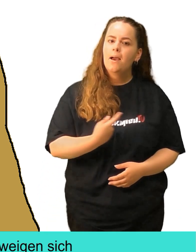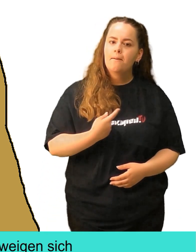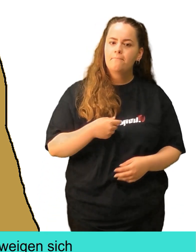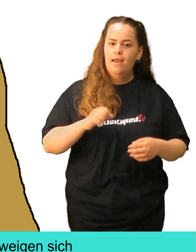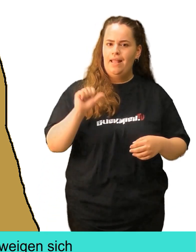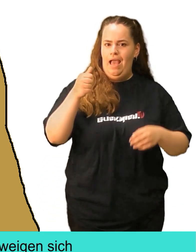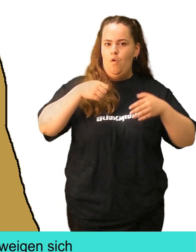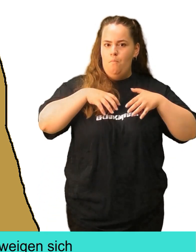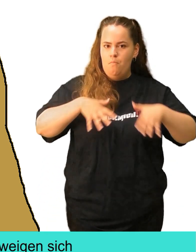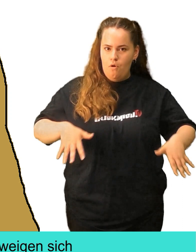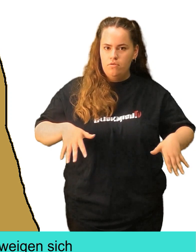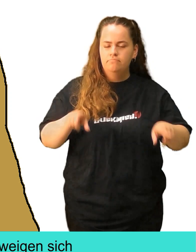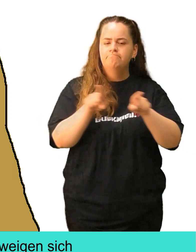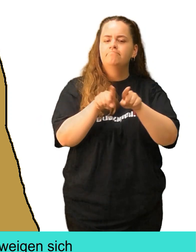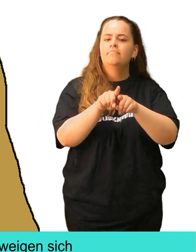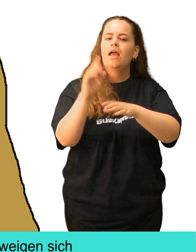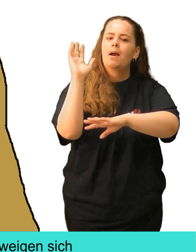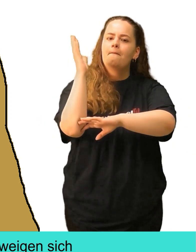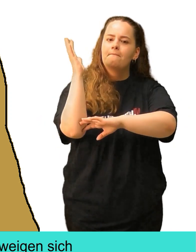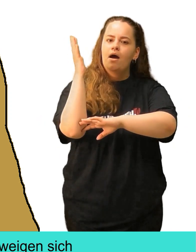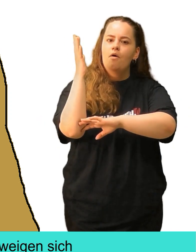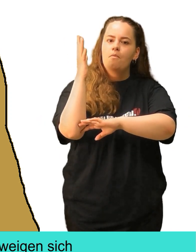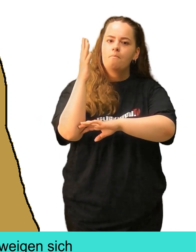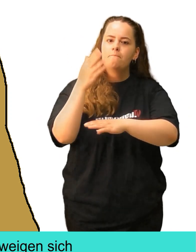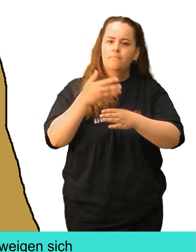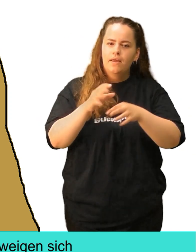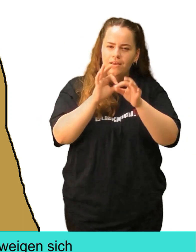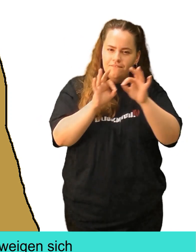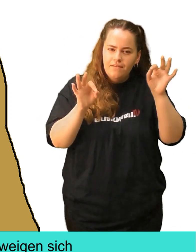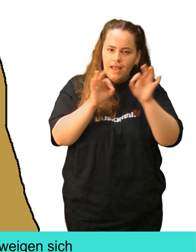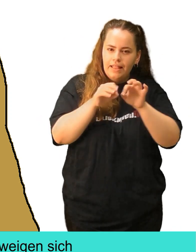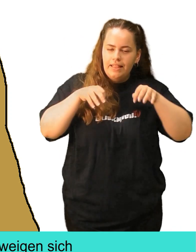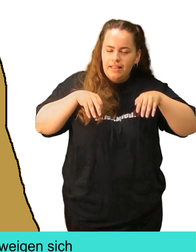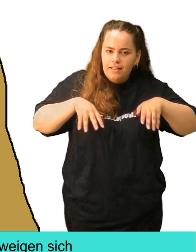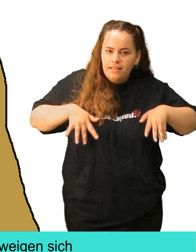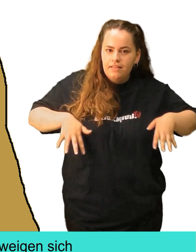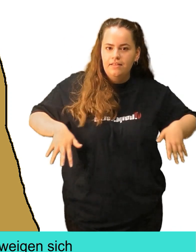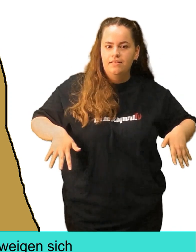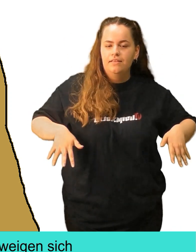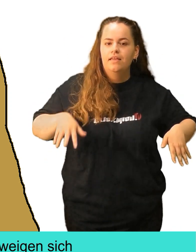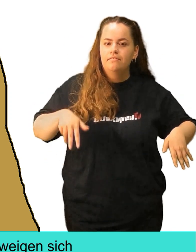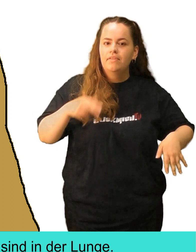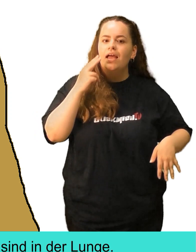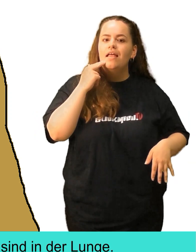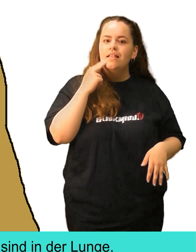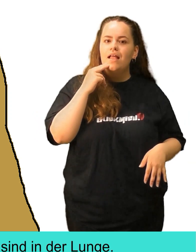Die beiden Hauptbronchen verzweigen sich wie der Stamm eines Baumes in weitere feinere Äste.